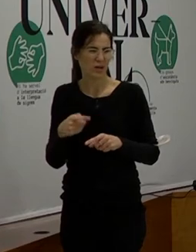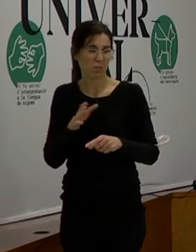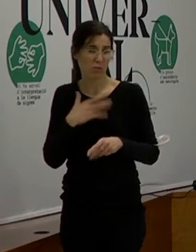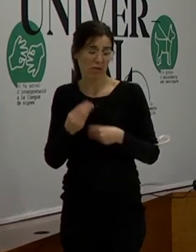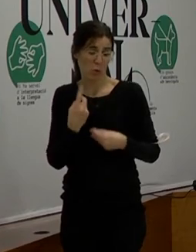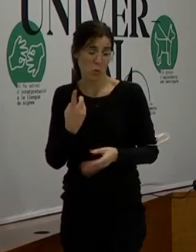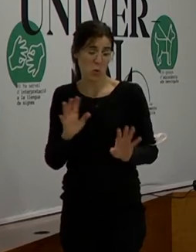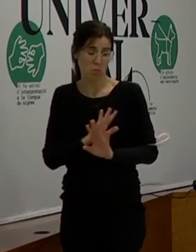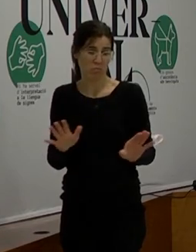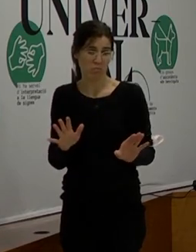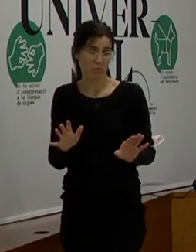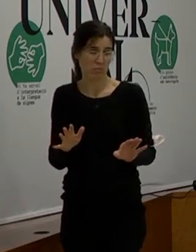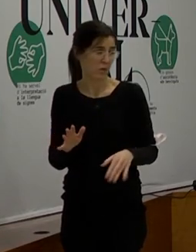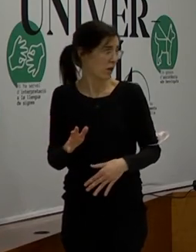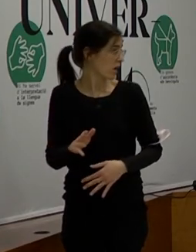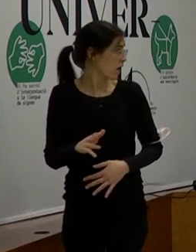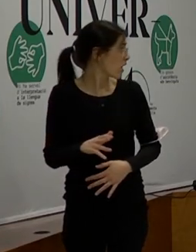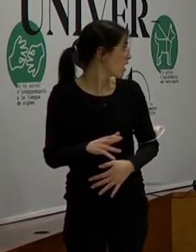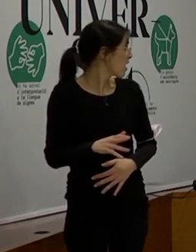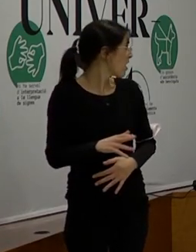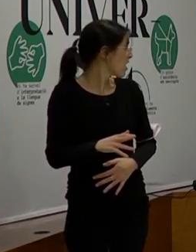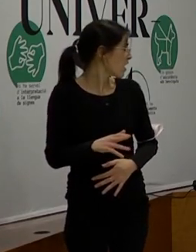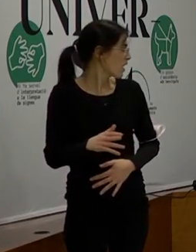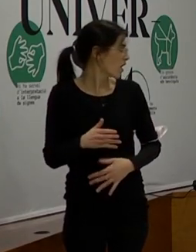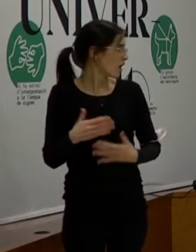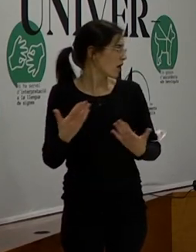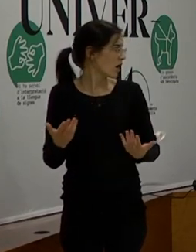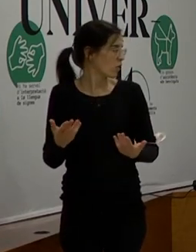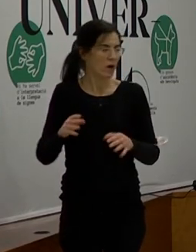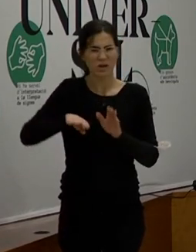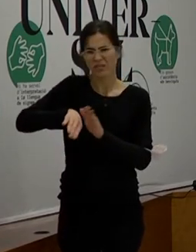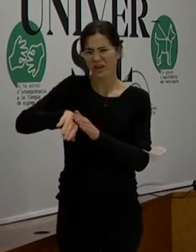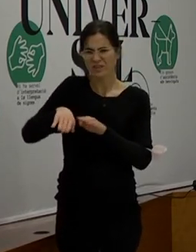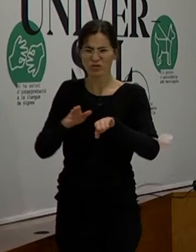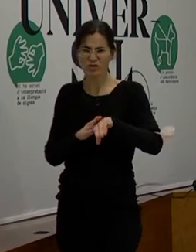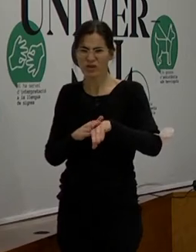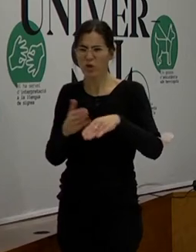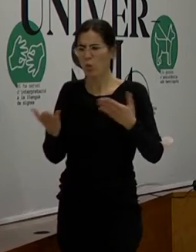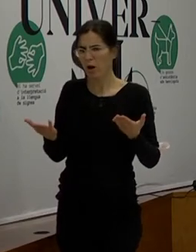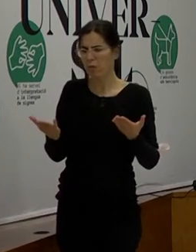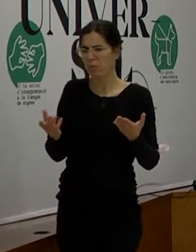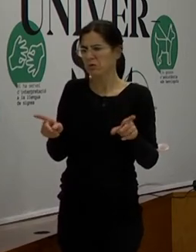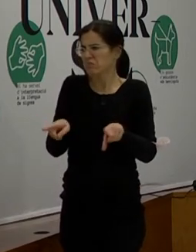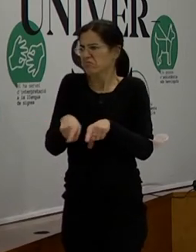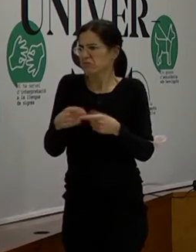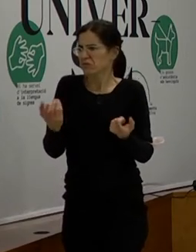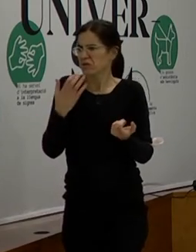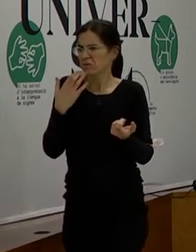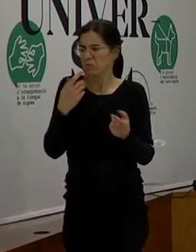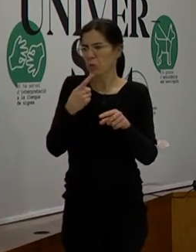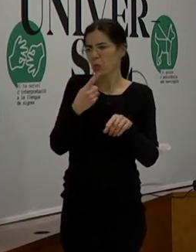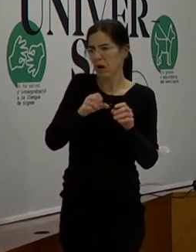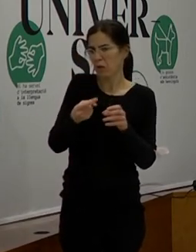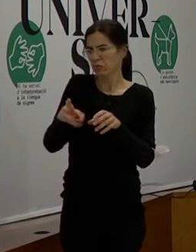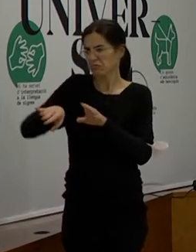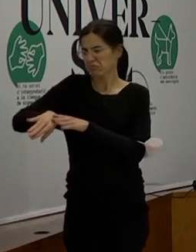no? Ah, i de què? De dretes o d'esquerres? No sé, uns de dretes i uns d'esquerres. Estaria